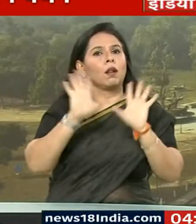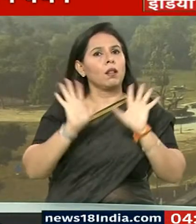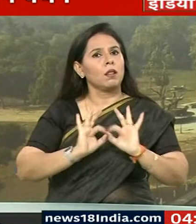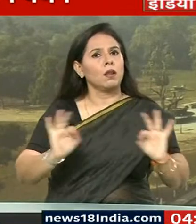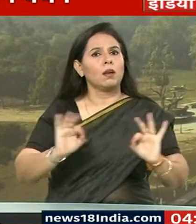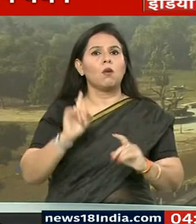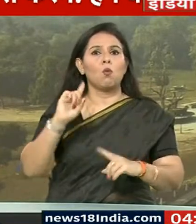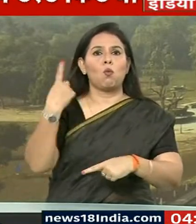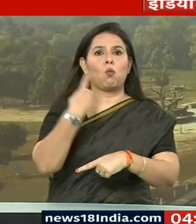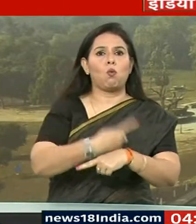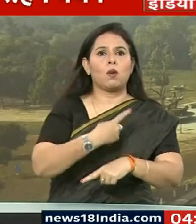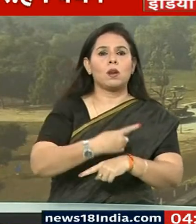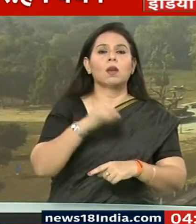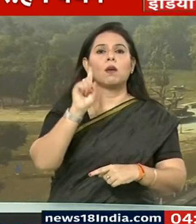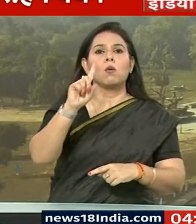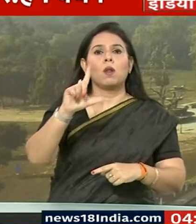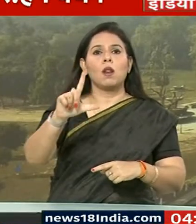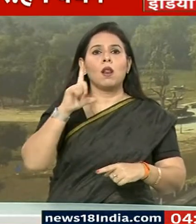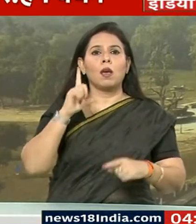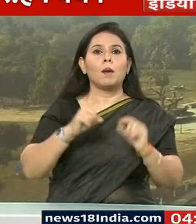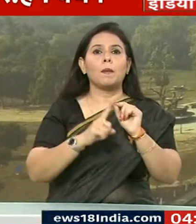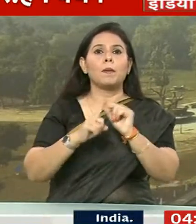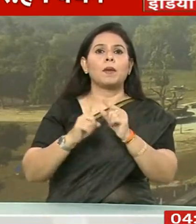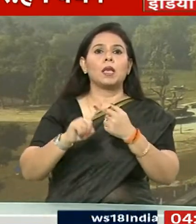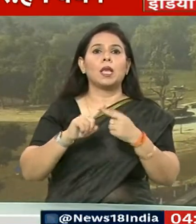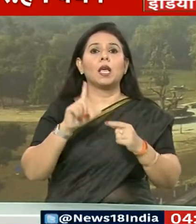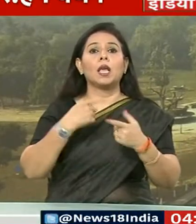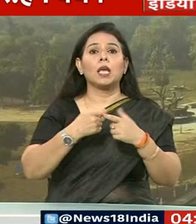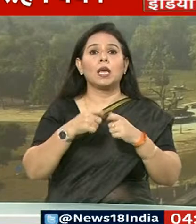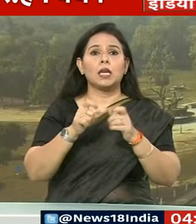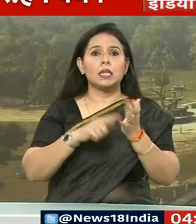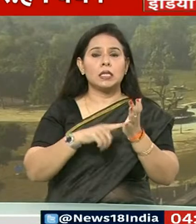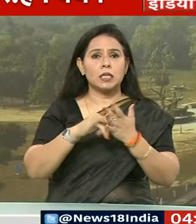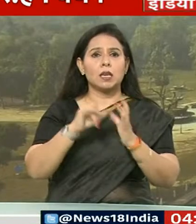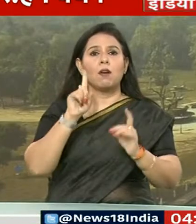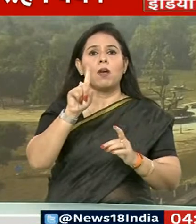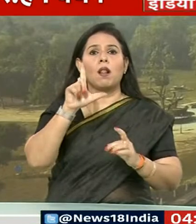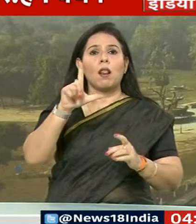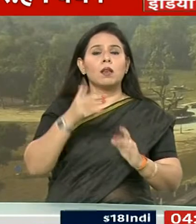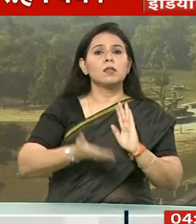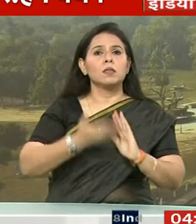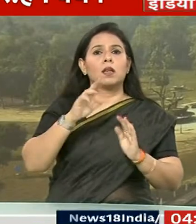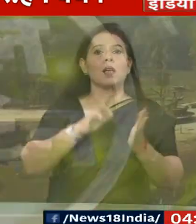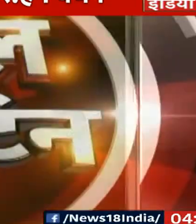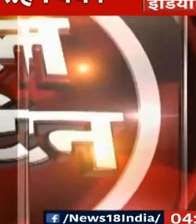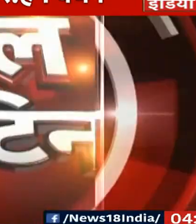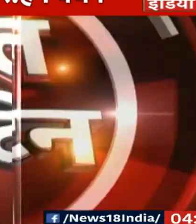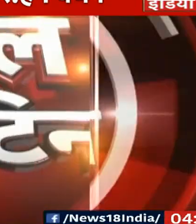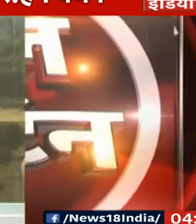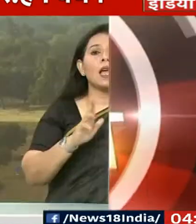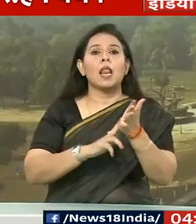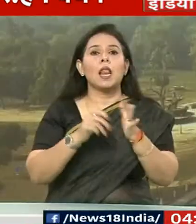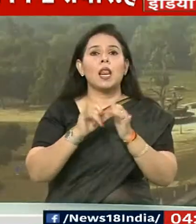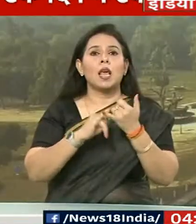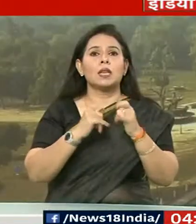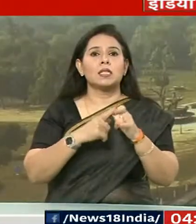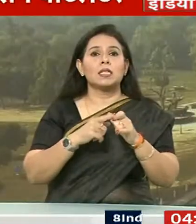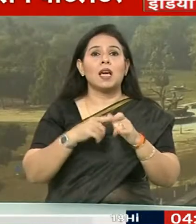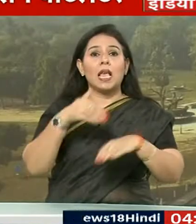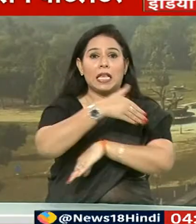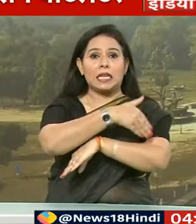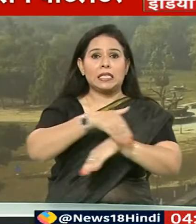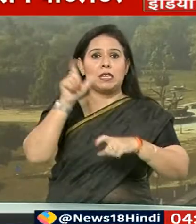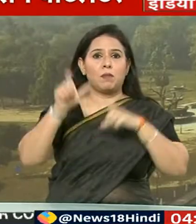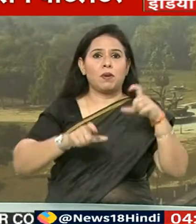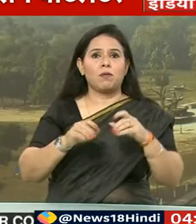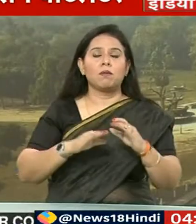दिन में लगभग 1 लाख से ज्यादा PPE किट्स और 1 लाख से ज्यादा N95 मास्क का वही हम भारत में बना रहे हैं. NASA इंजीनियर्स हैव डेवलप्ड